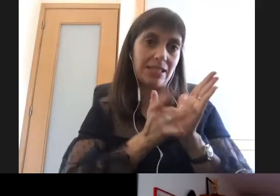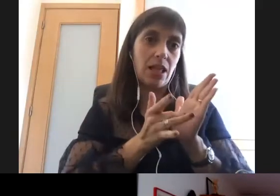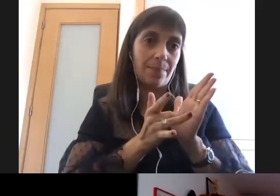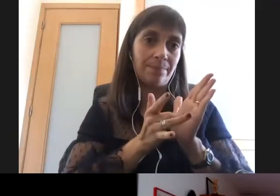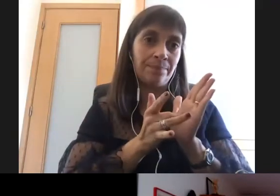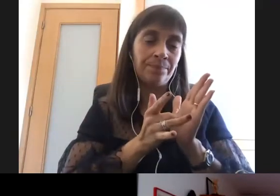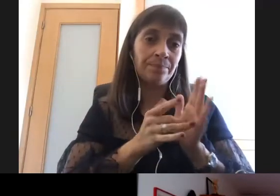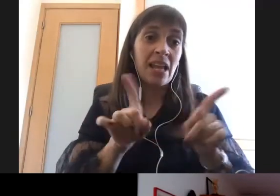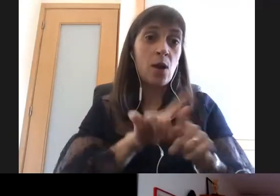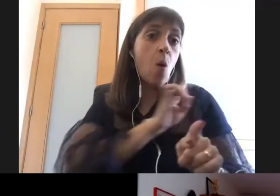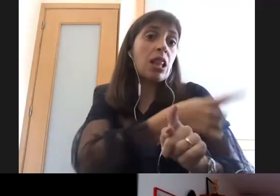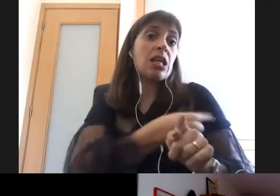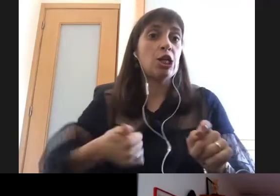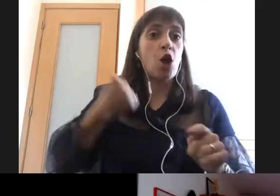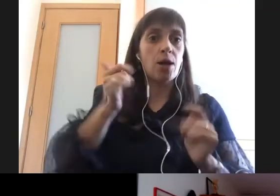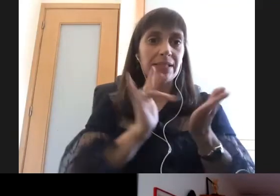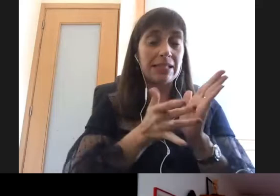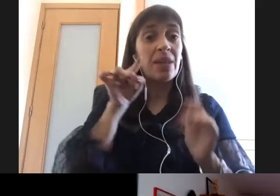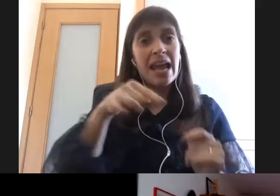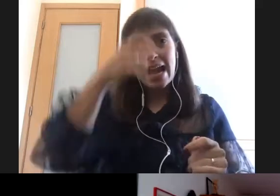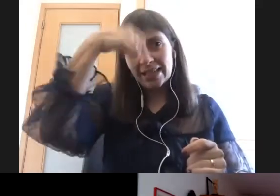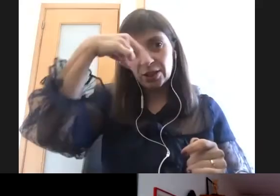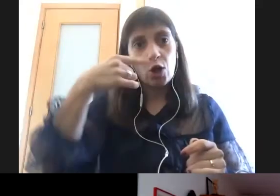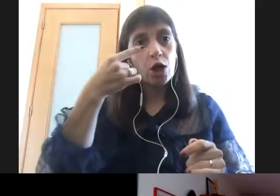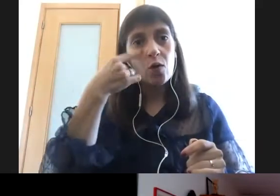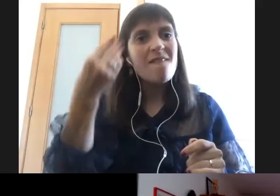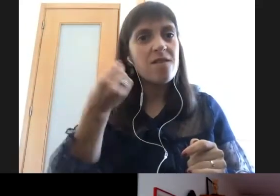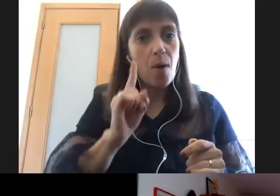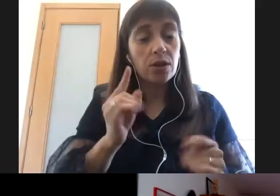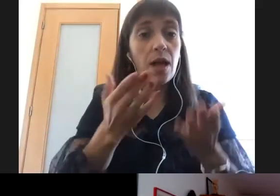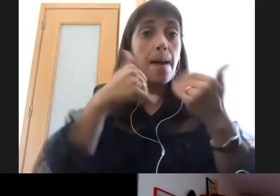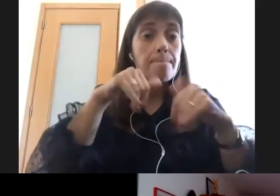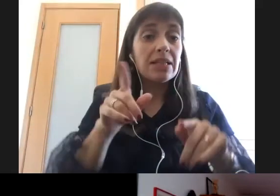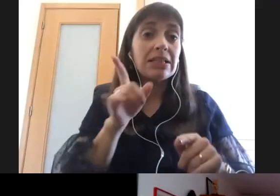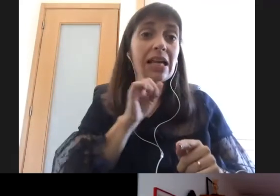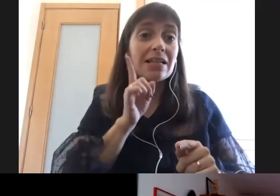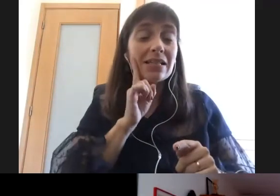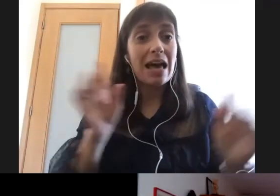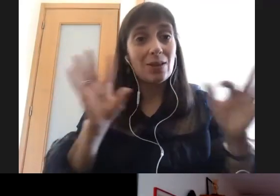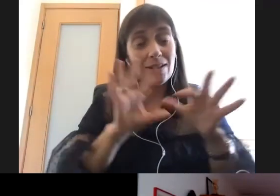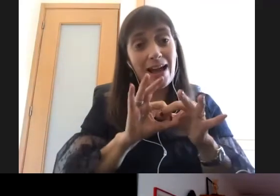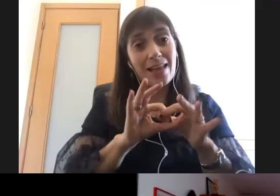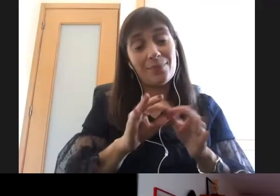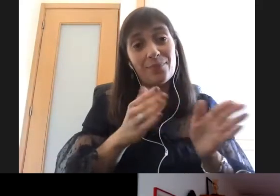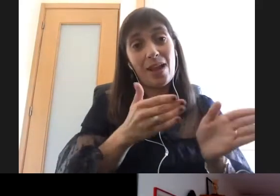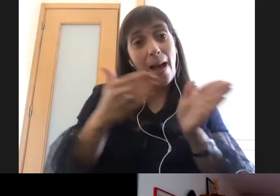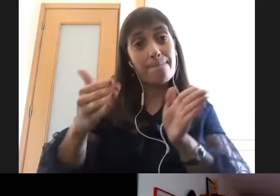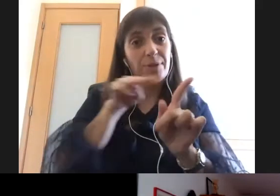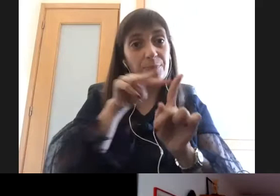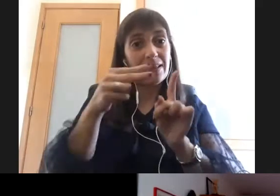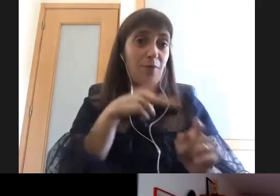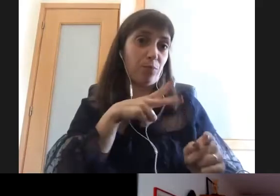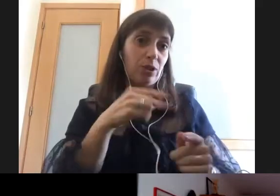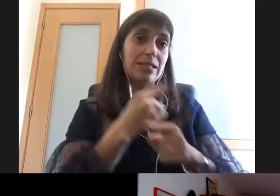Não é uma história conhecida, mas é curioso, do ponto de vista português, pelo